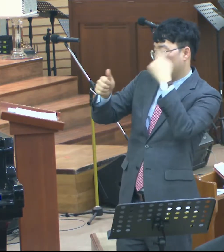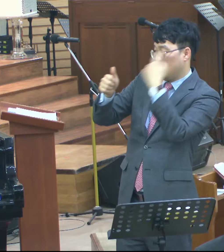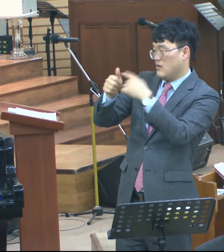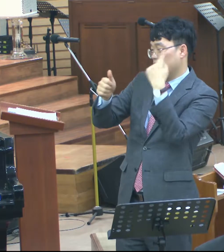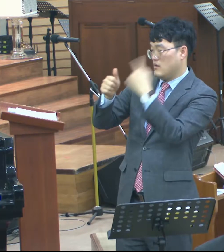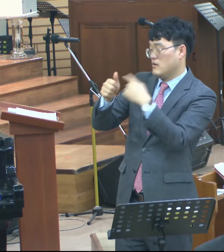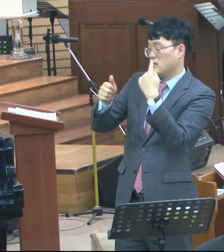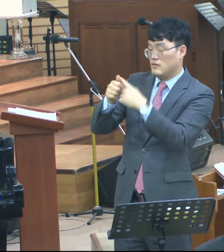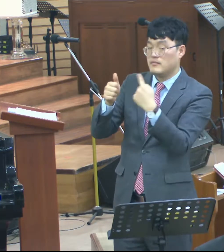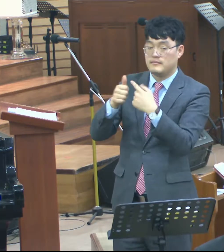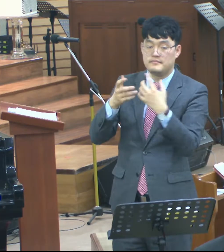성도 여러분,